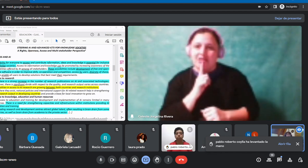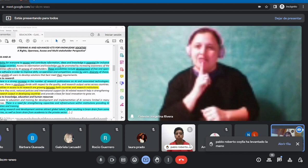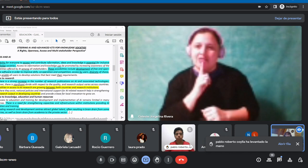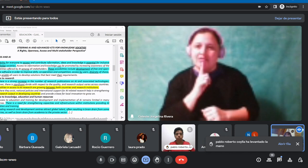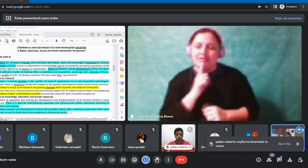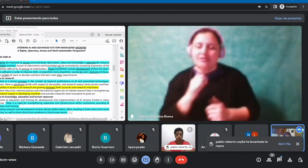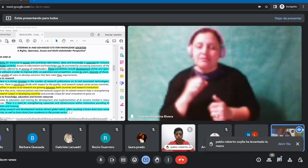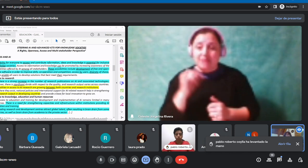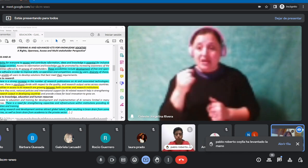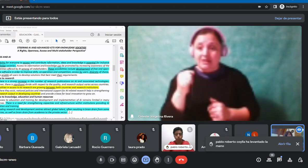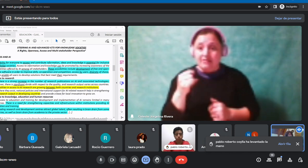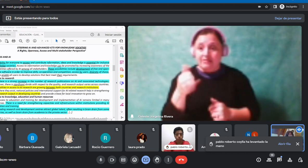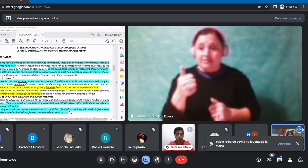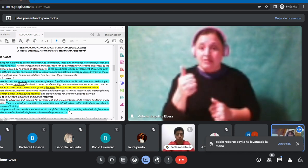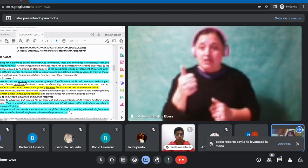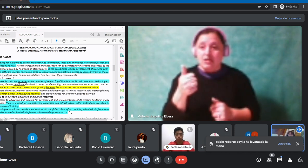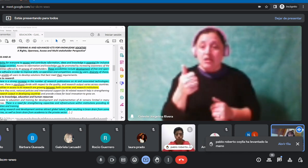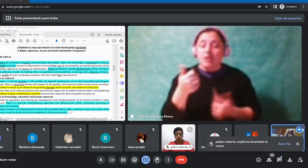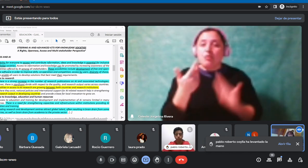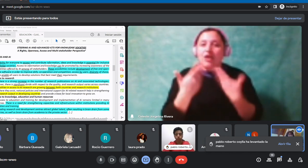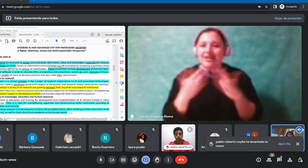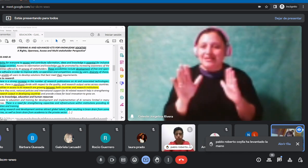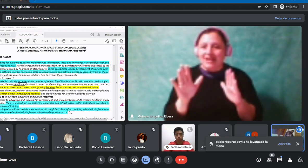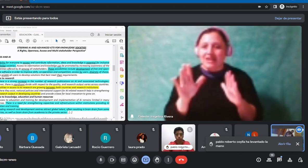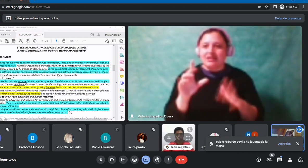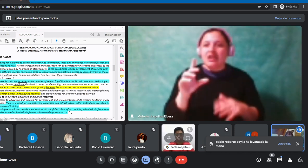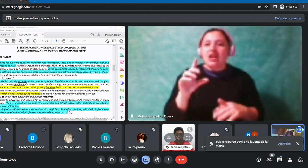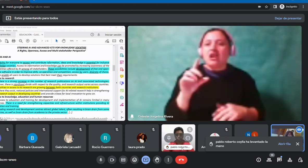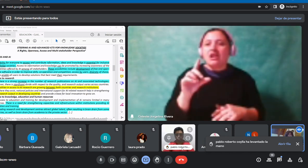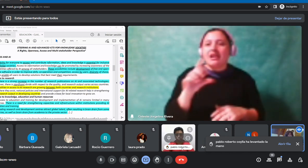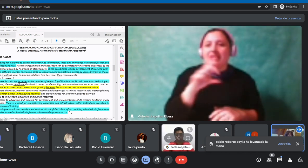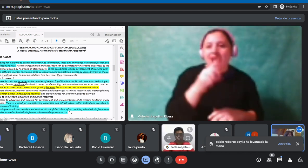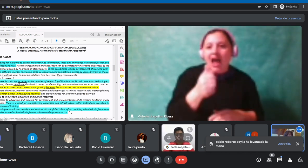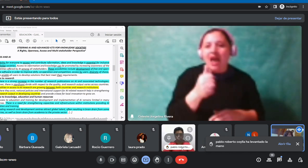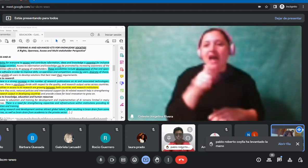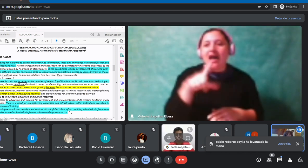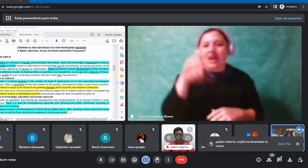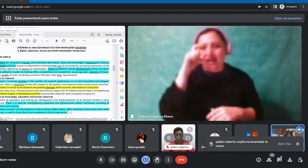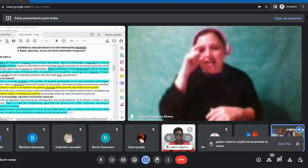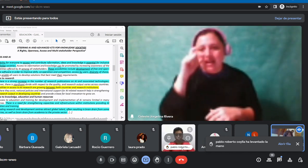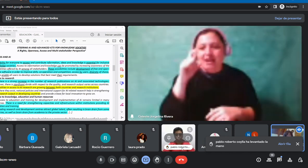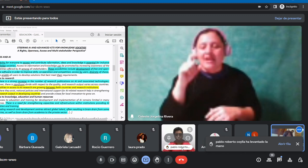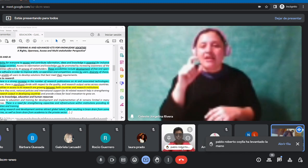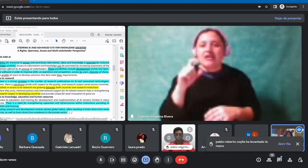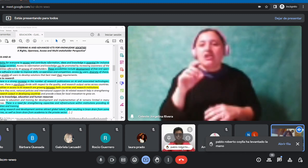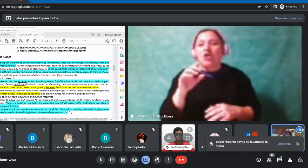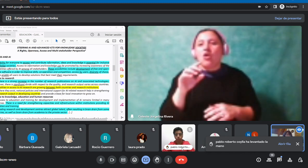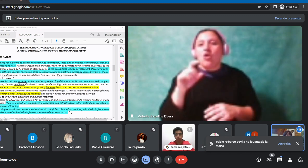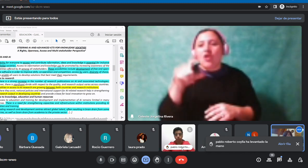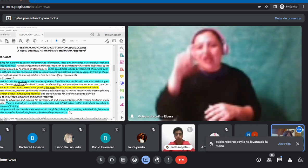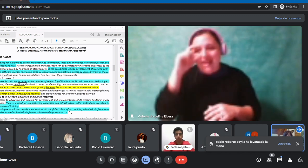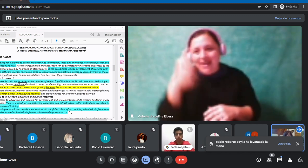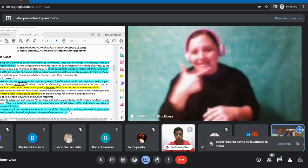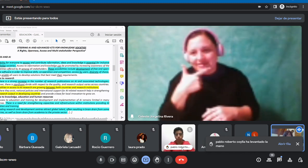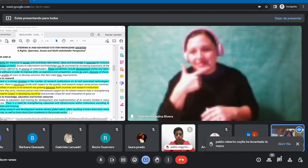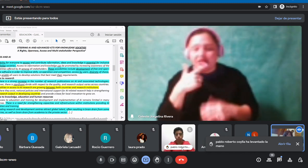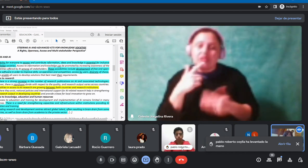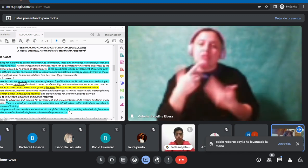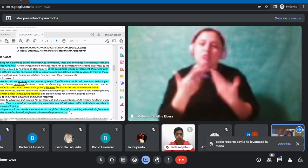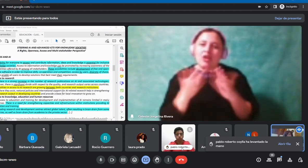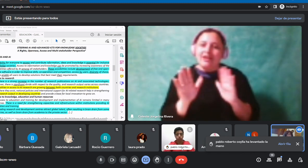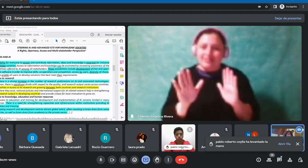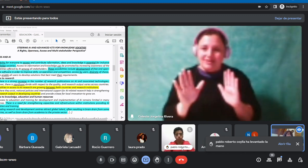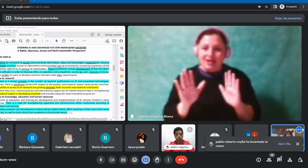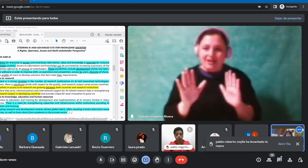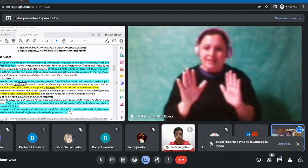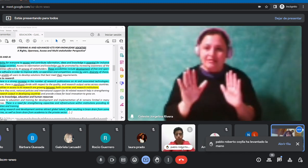Los artículos, los adjetivos posesivos, que son estos. Los adjetivos demostrativos, que es el otro que preguntaste